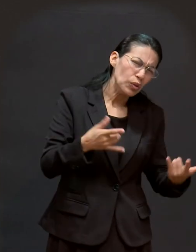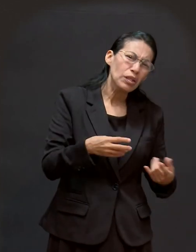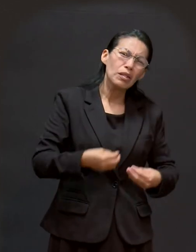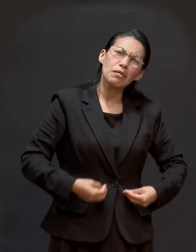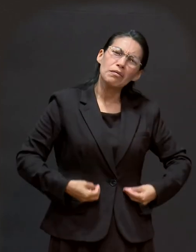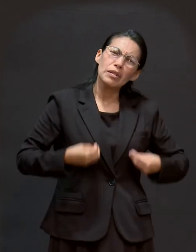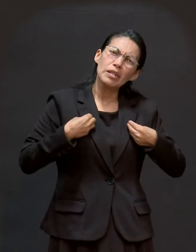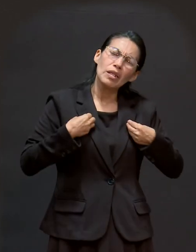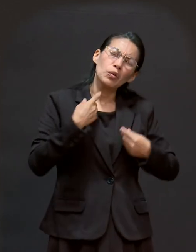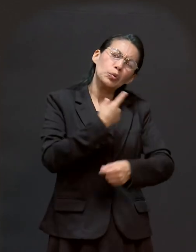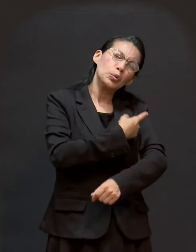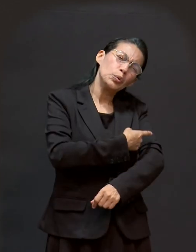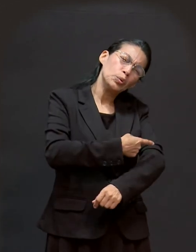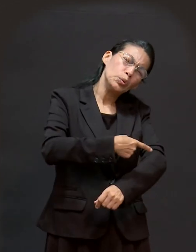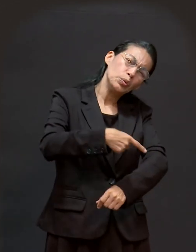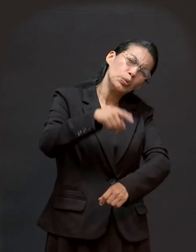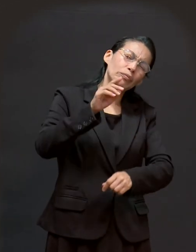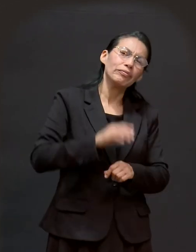de su vida